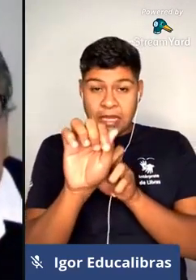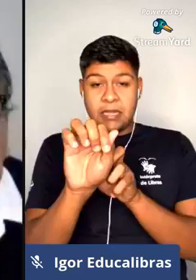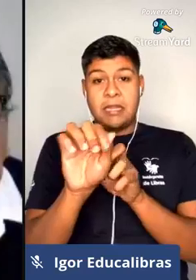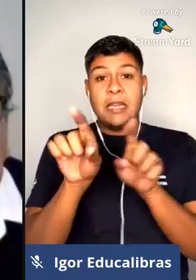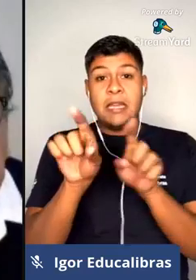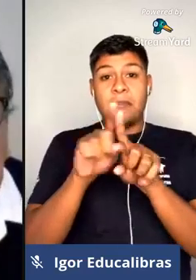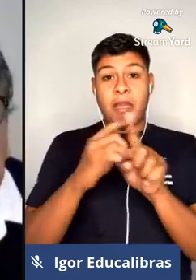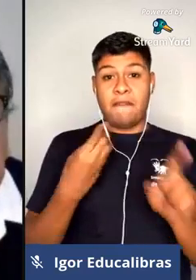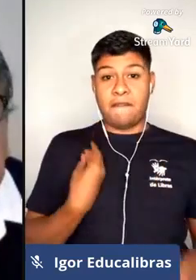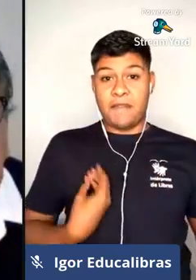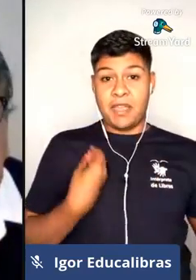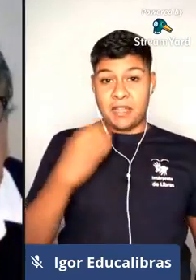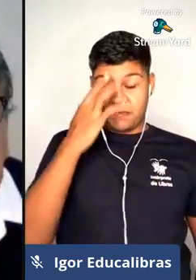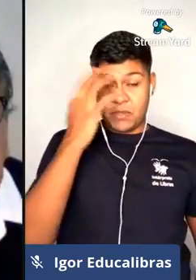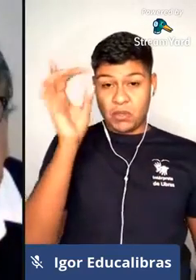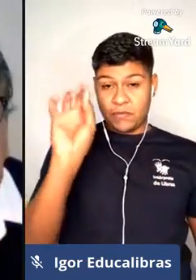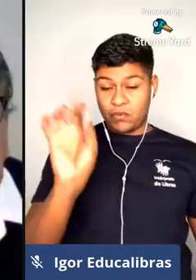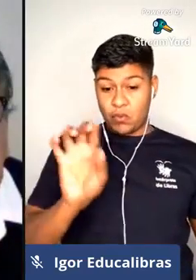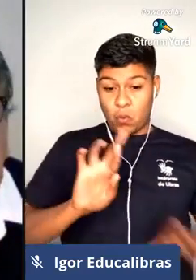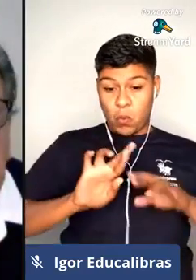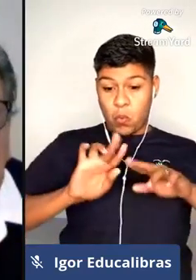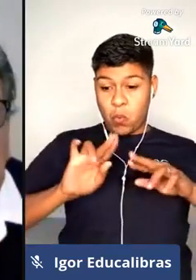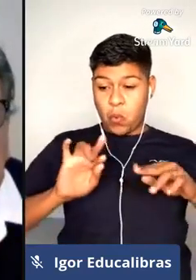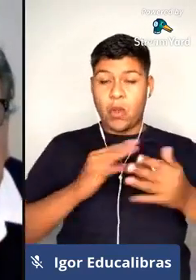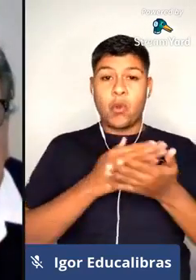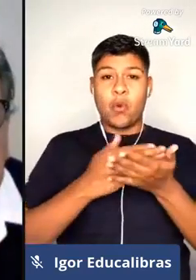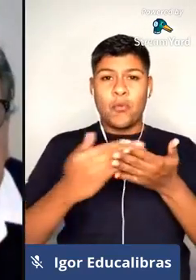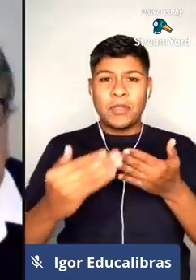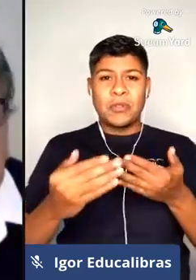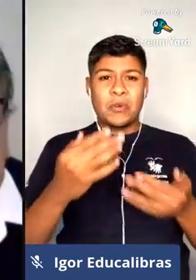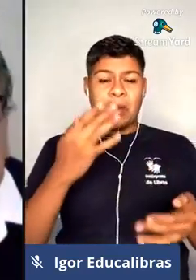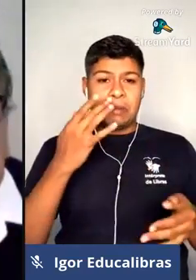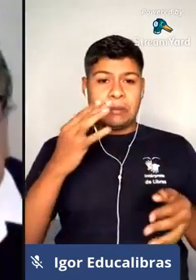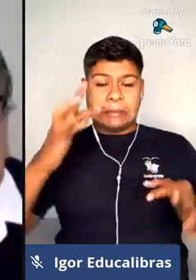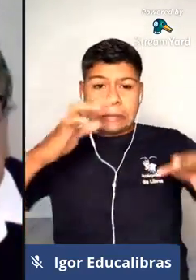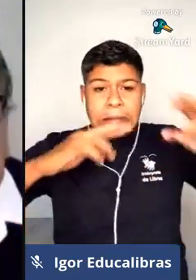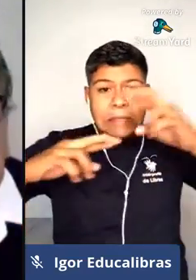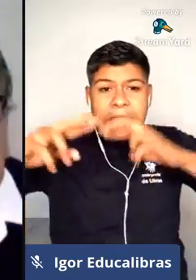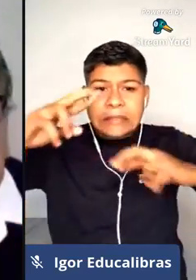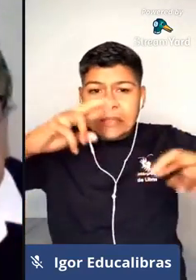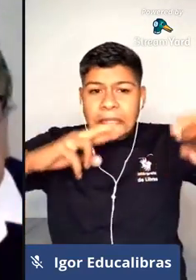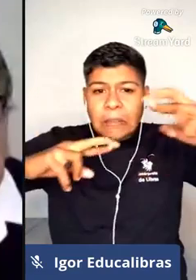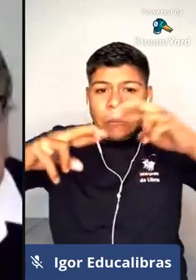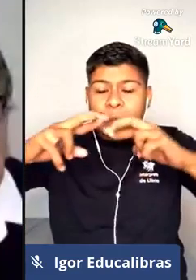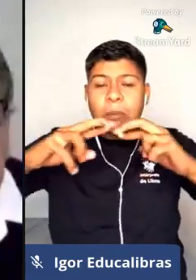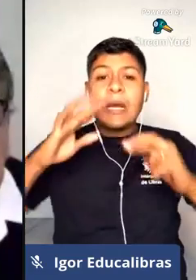deficiência, muita coisa começou a me chamar a atenção, principalmente